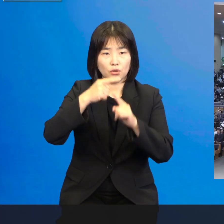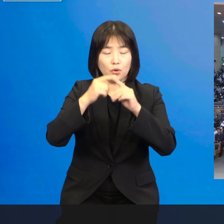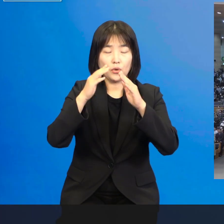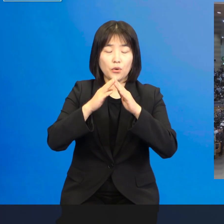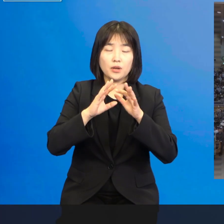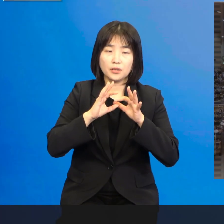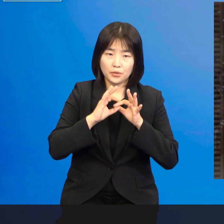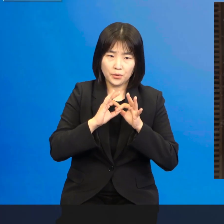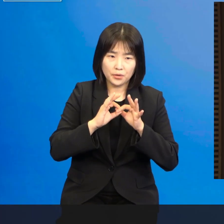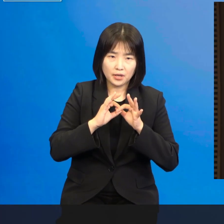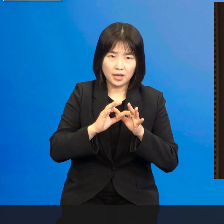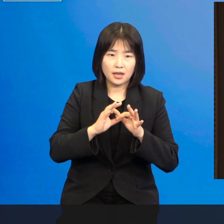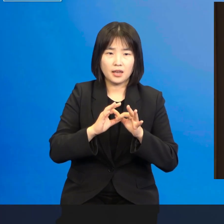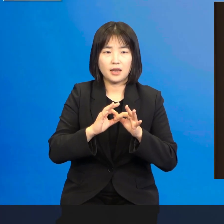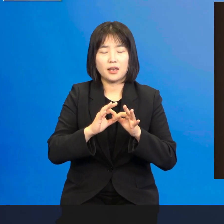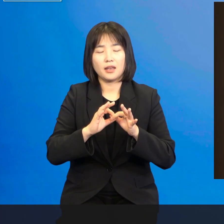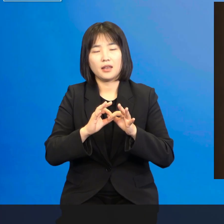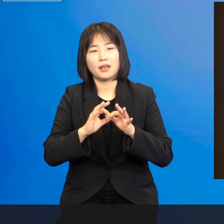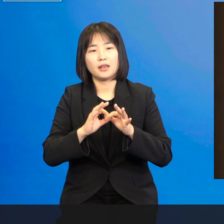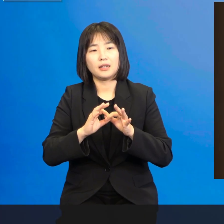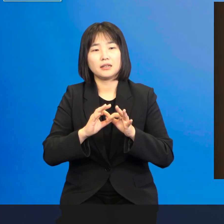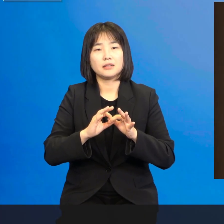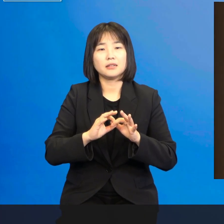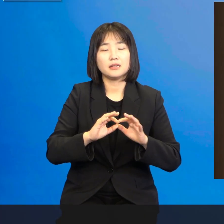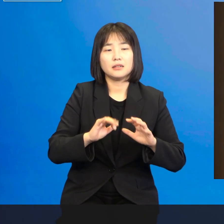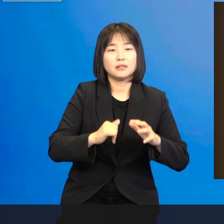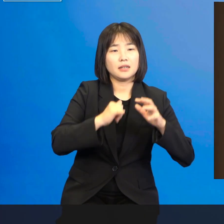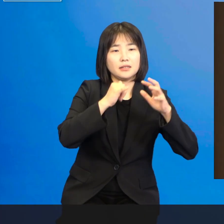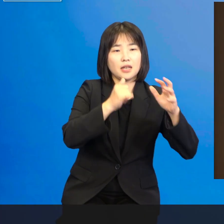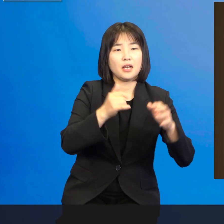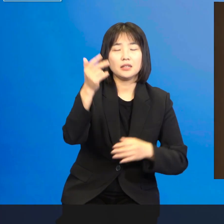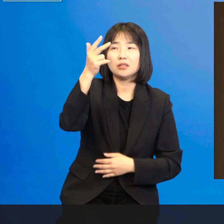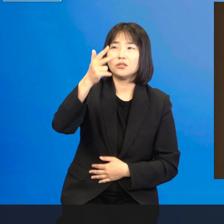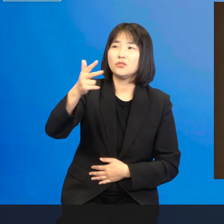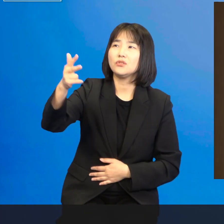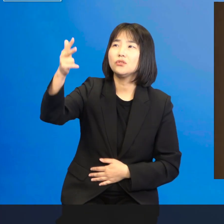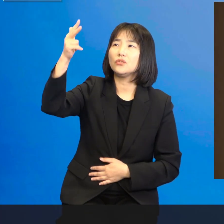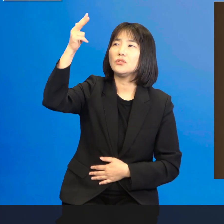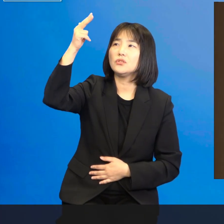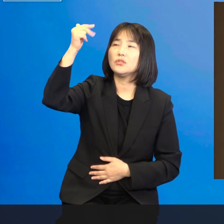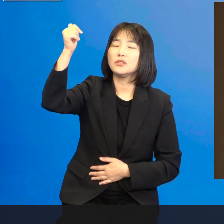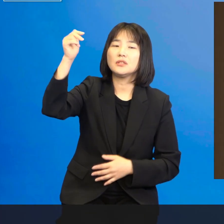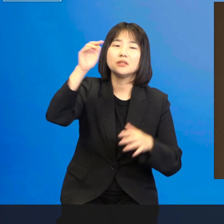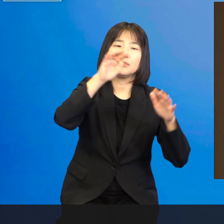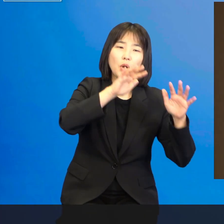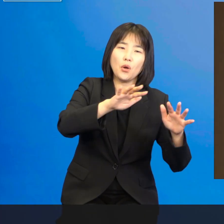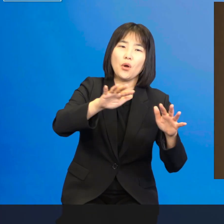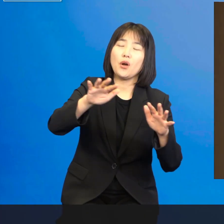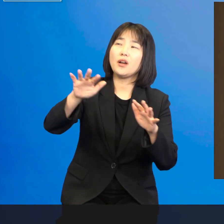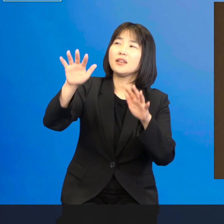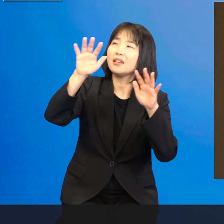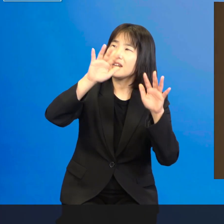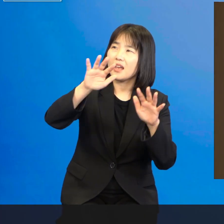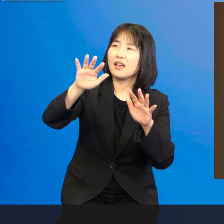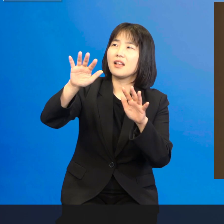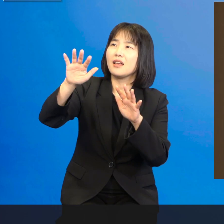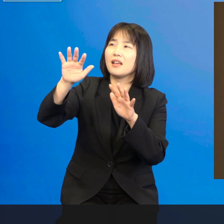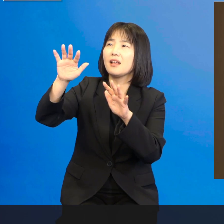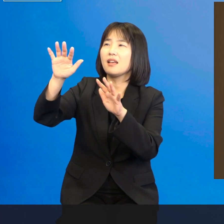주의 교회 통해 세상이 주를 볼 것입니다. 세상이 주를 우리 손 들고